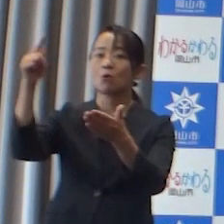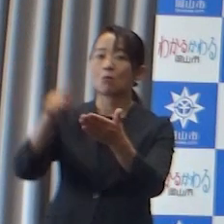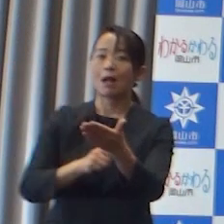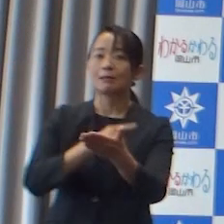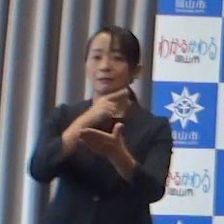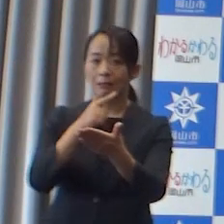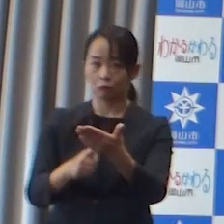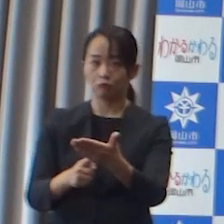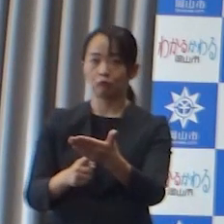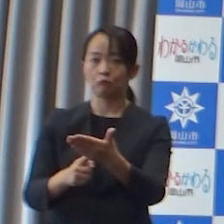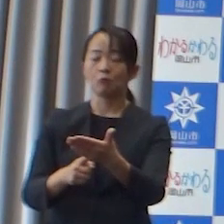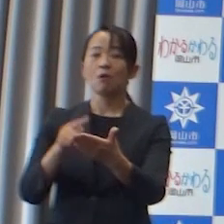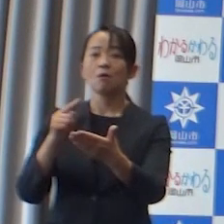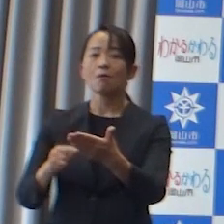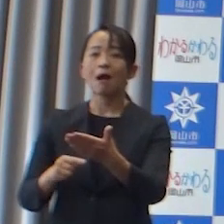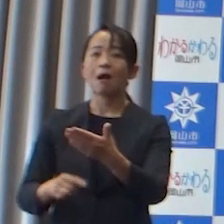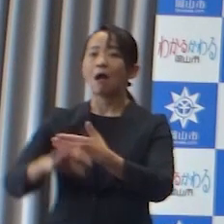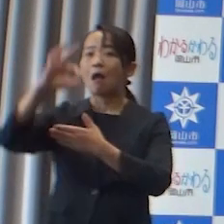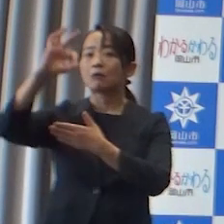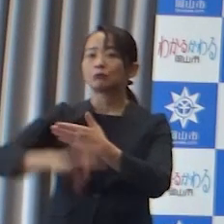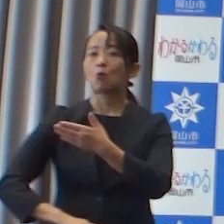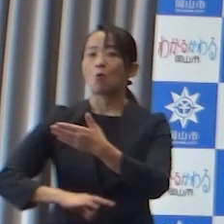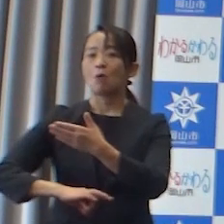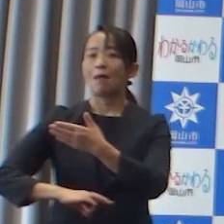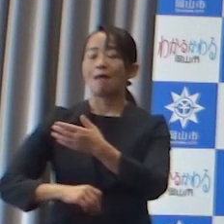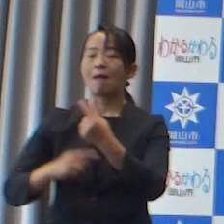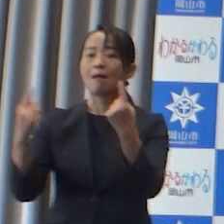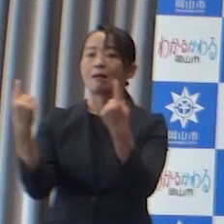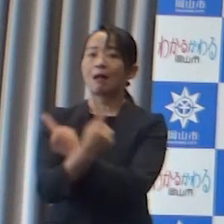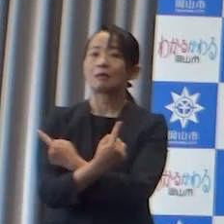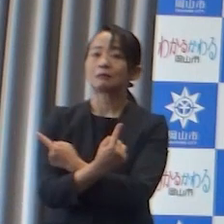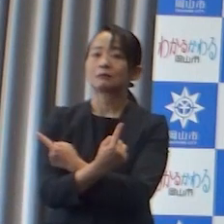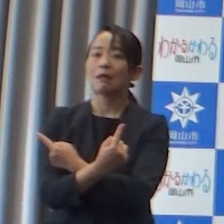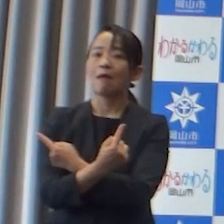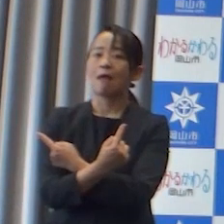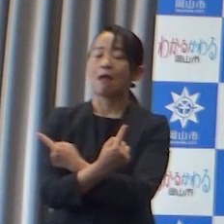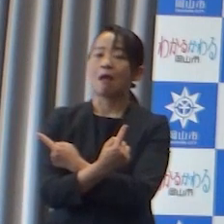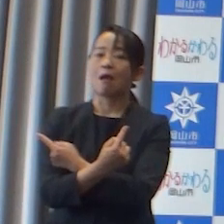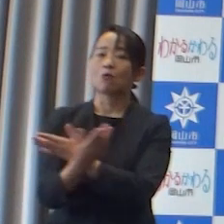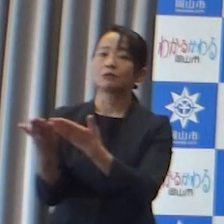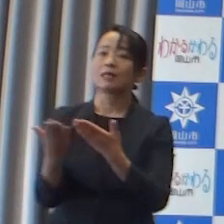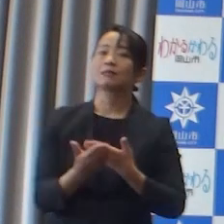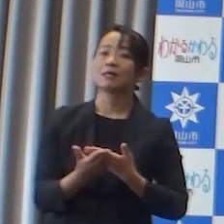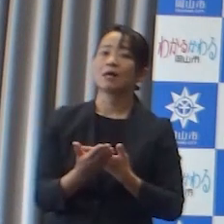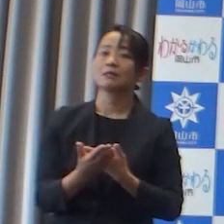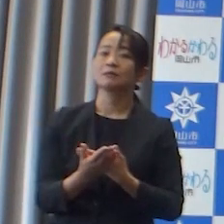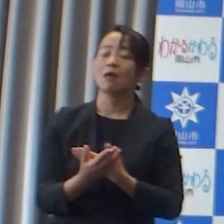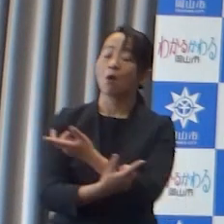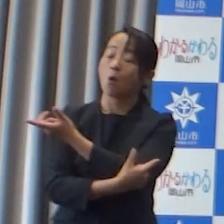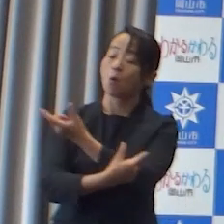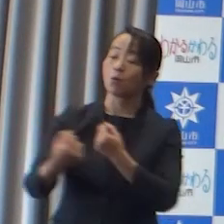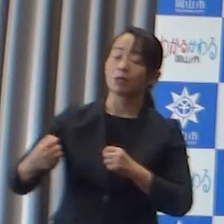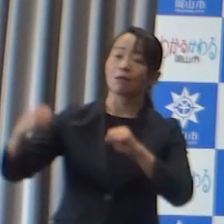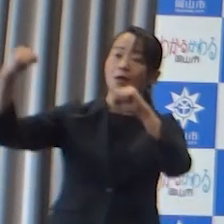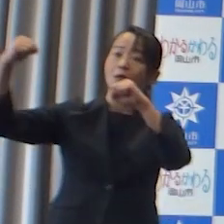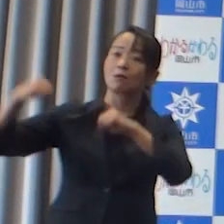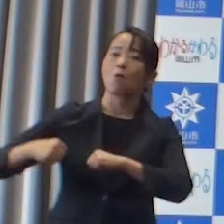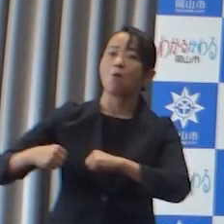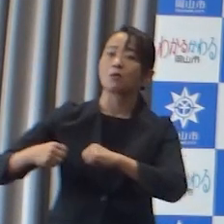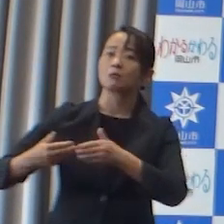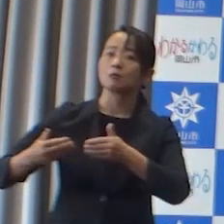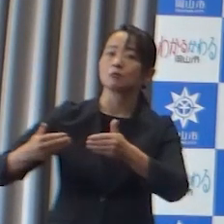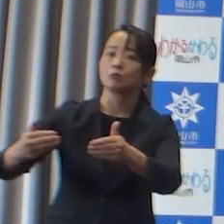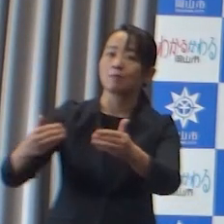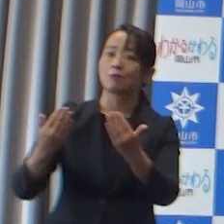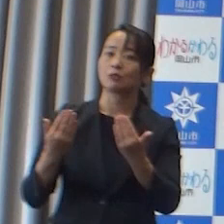ように条例改正等をするのであればですね、早くお互い合意をしていかなければならない